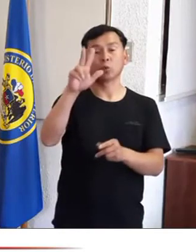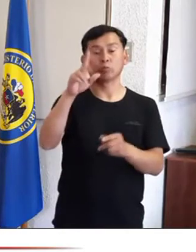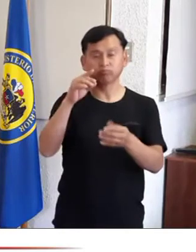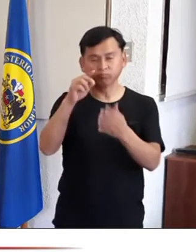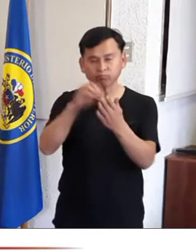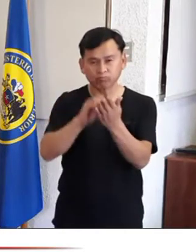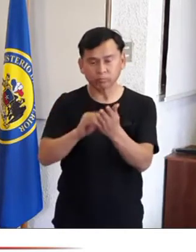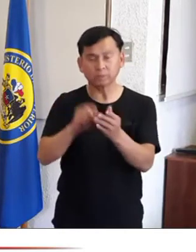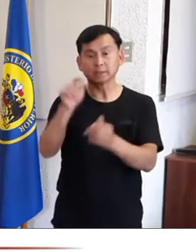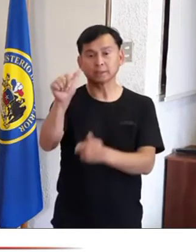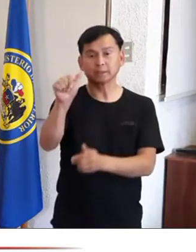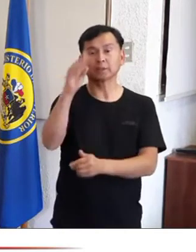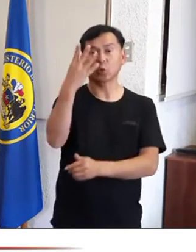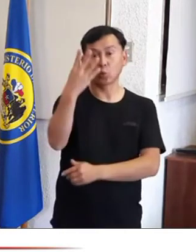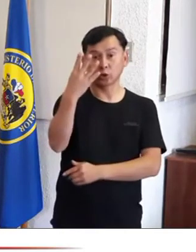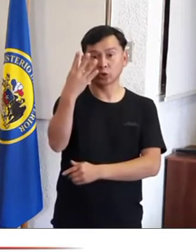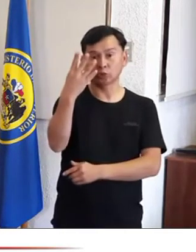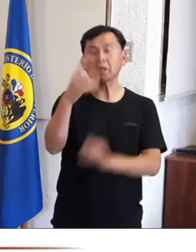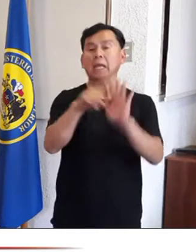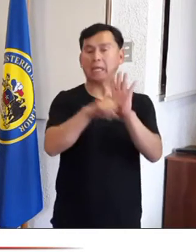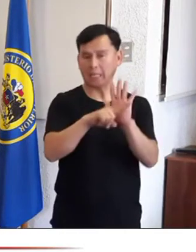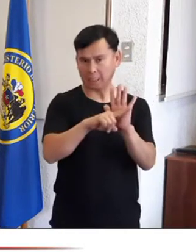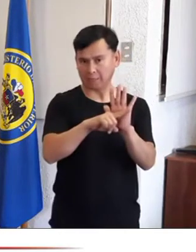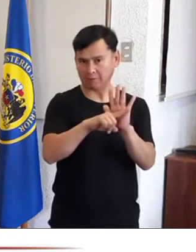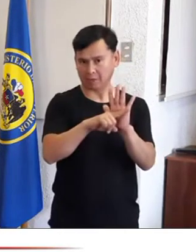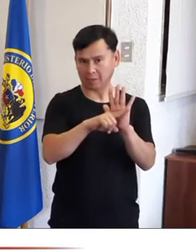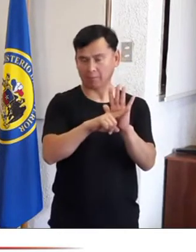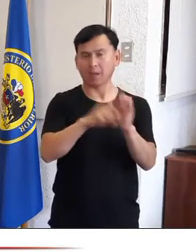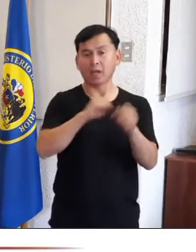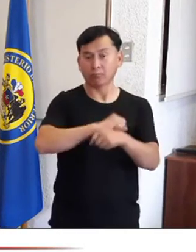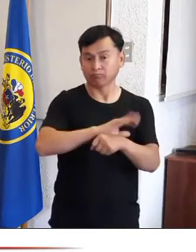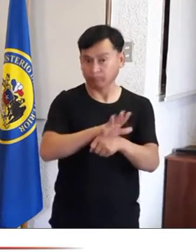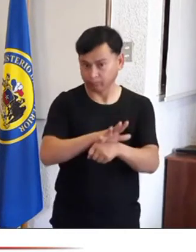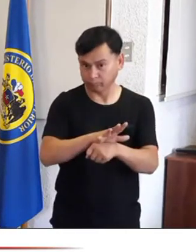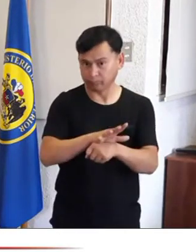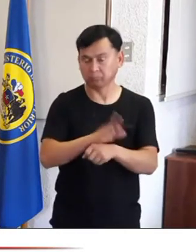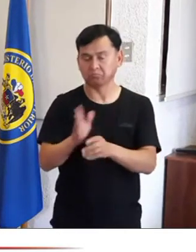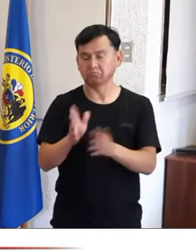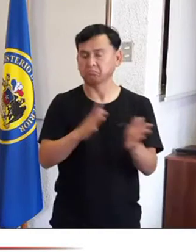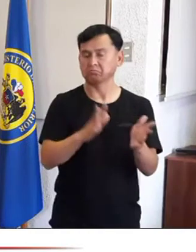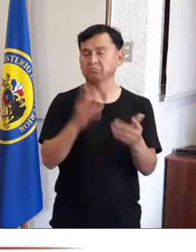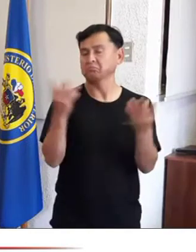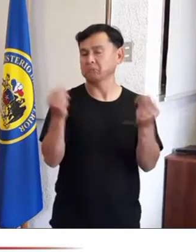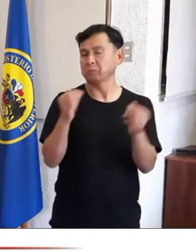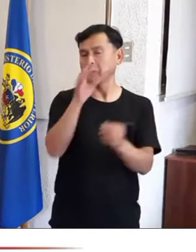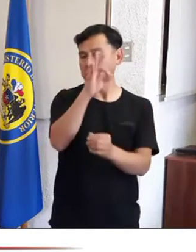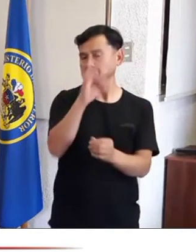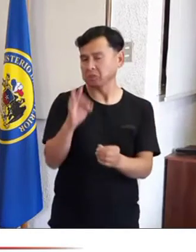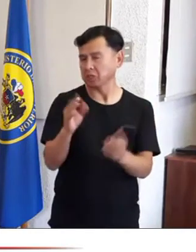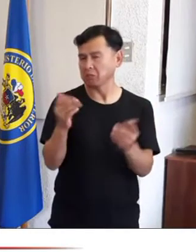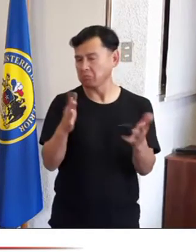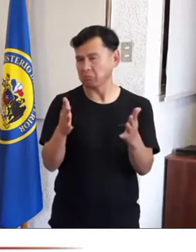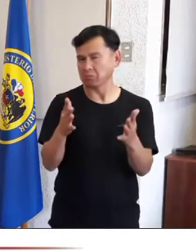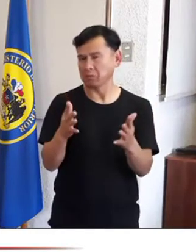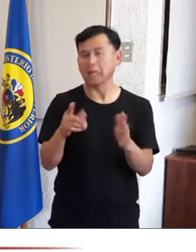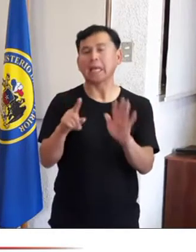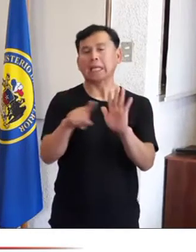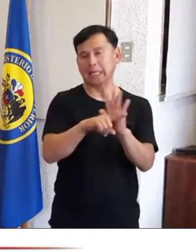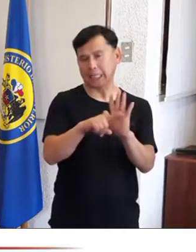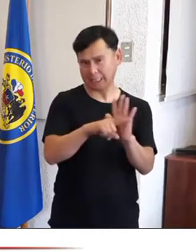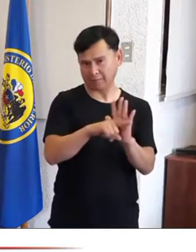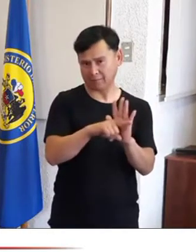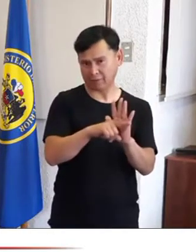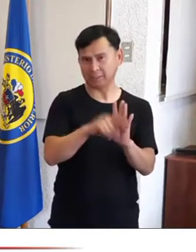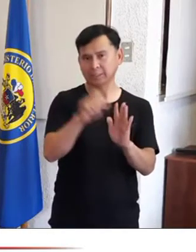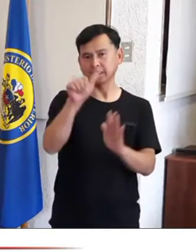cuales 64 han resultado negativas para COVID-19, lo que en términos porcentuales implica una negatividad